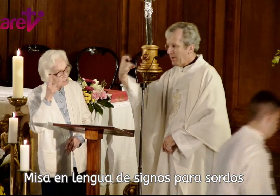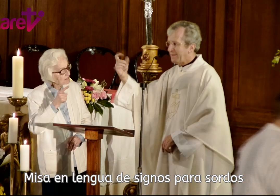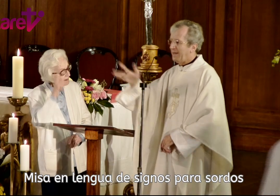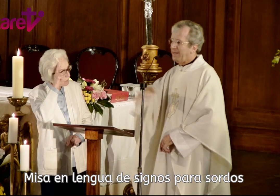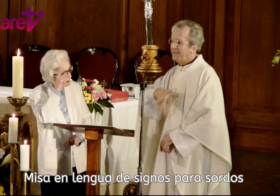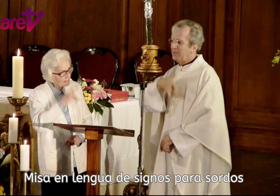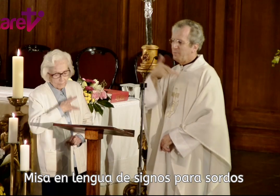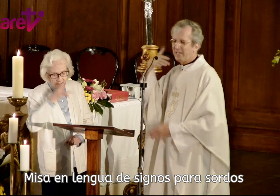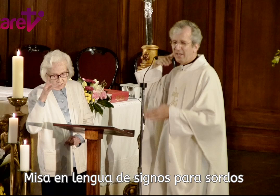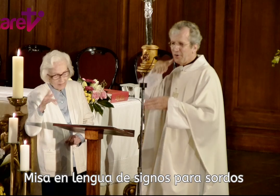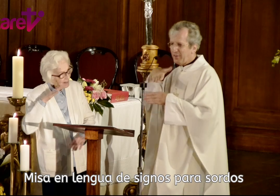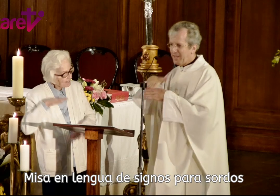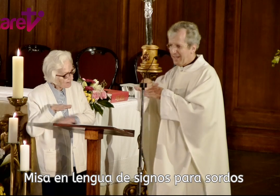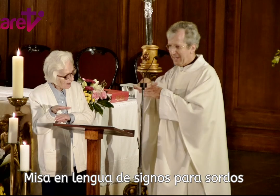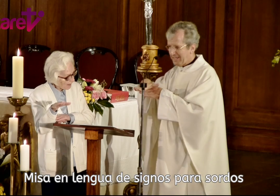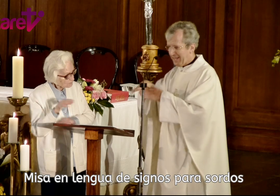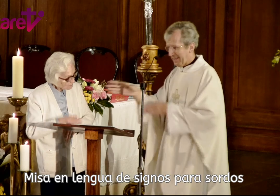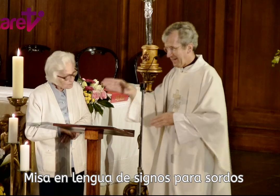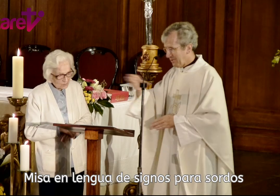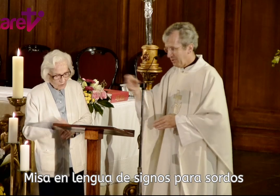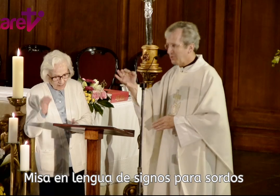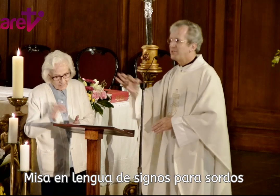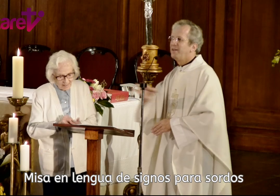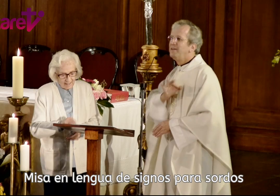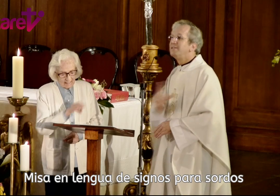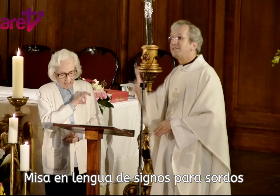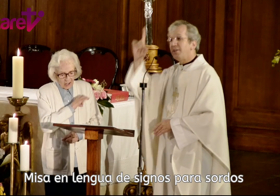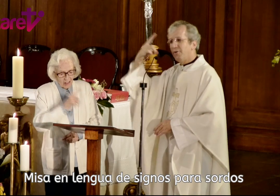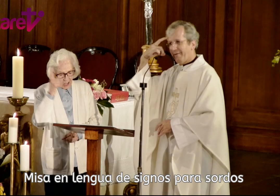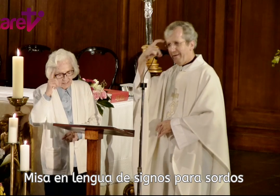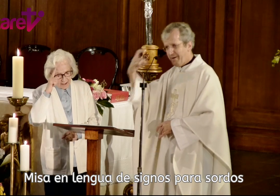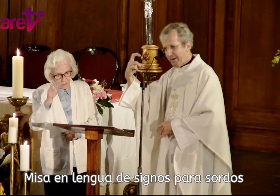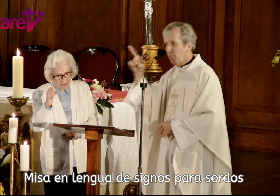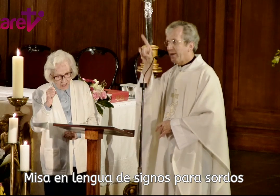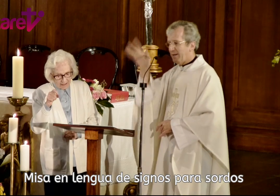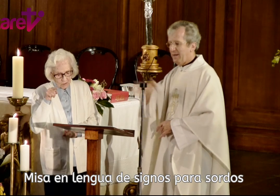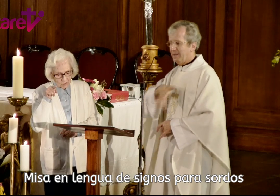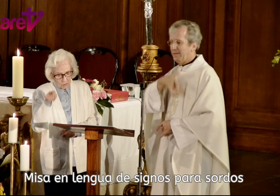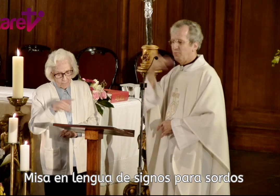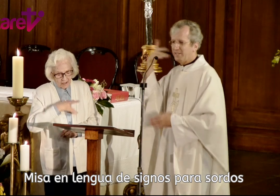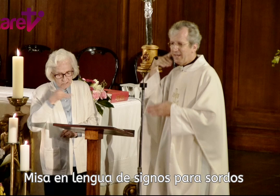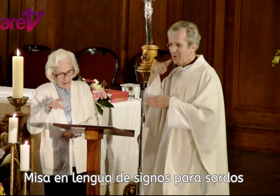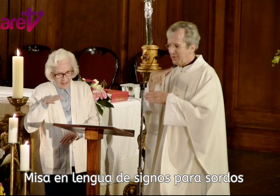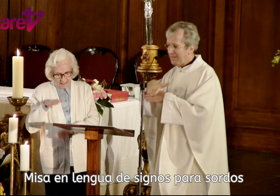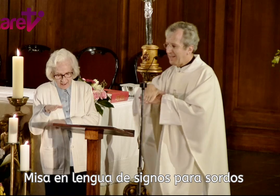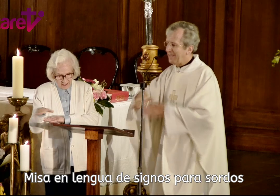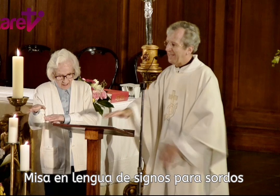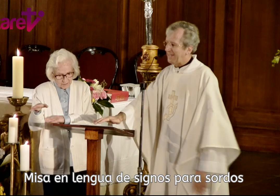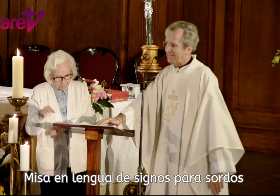recuerda que tu misericordia es eterna. Todos, Señor, recuerda que tu misericordia es